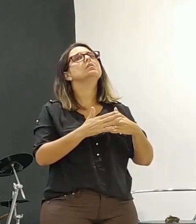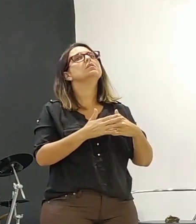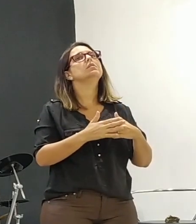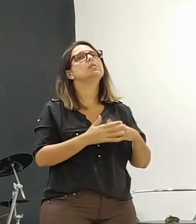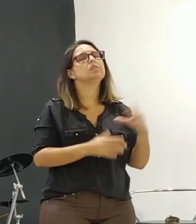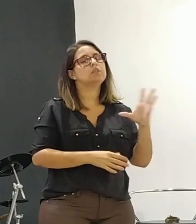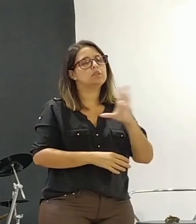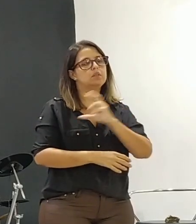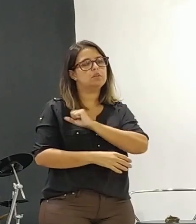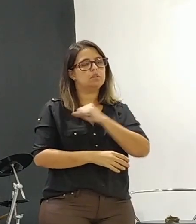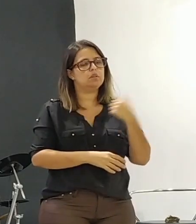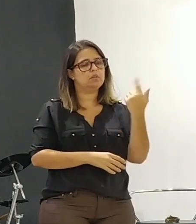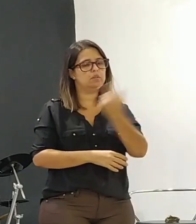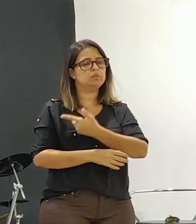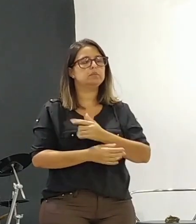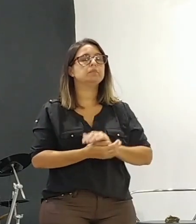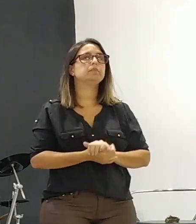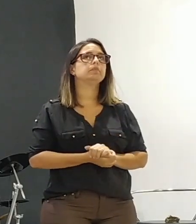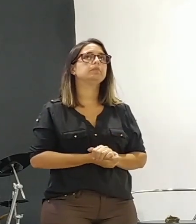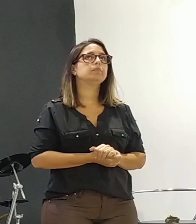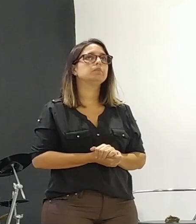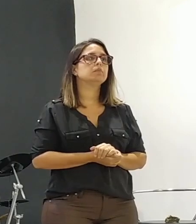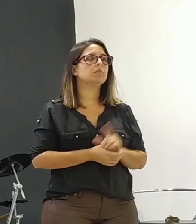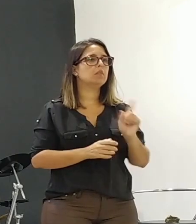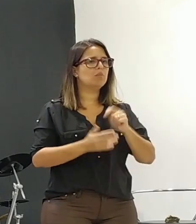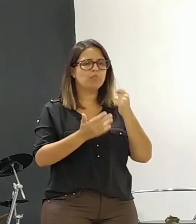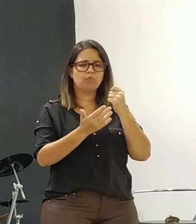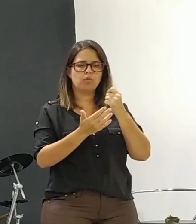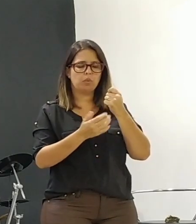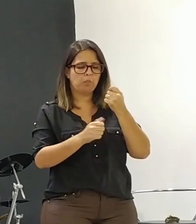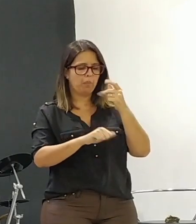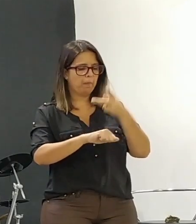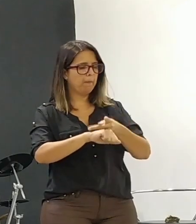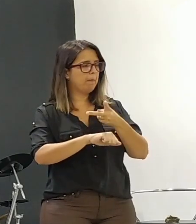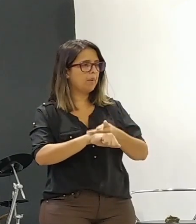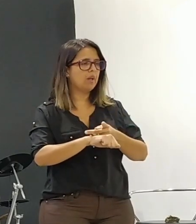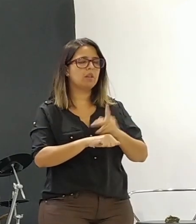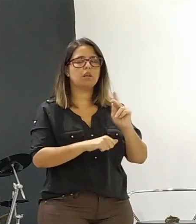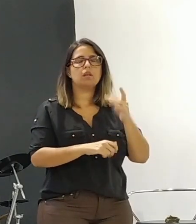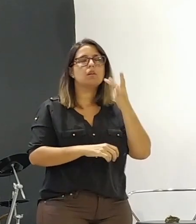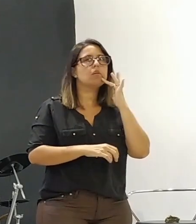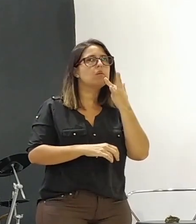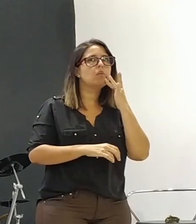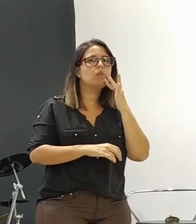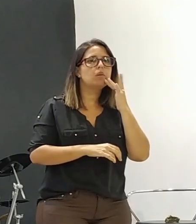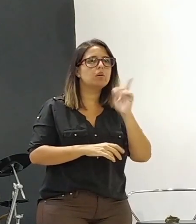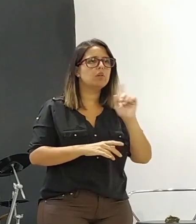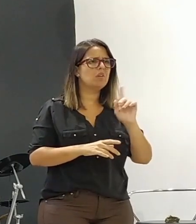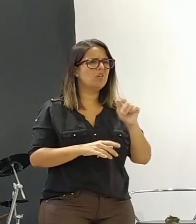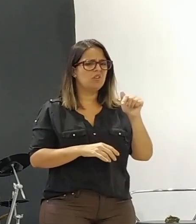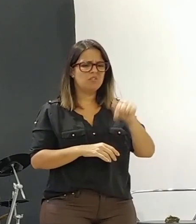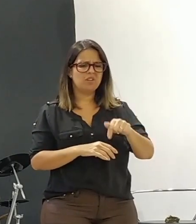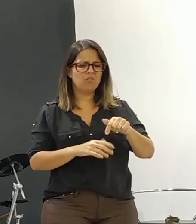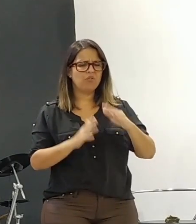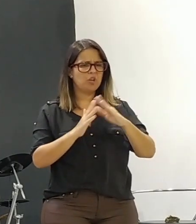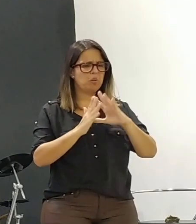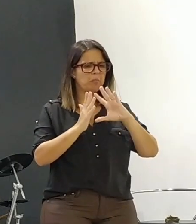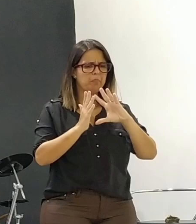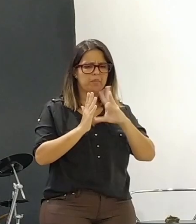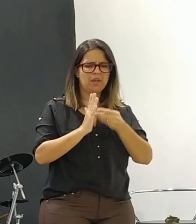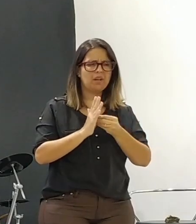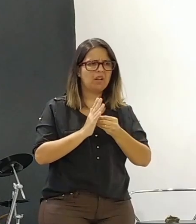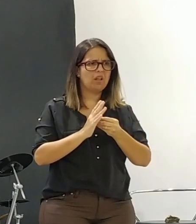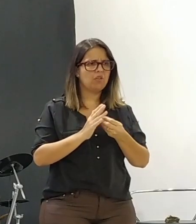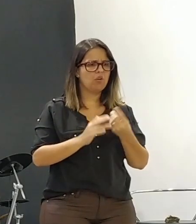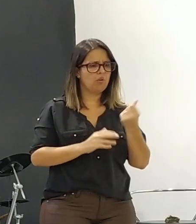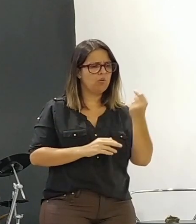tempos, por amor de vós. Não foi com prata, não foi com ouro. Não adianta você vir para a igreja e depositar